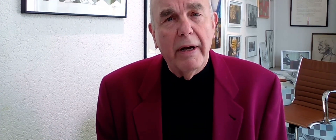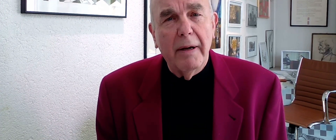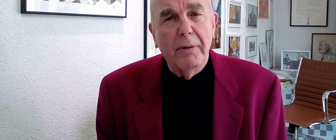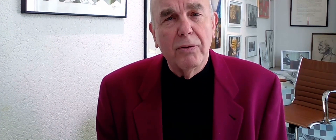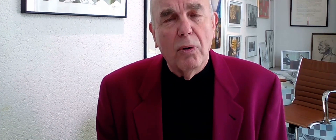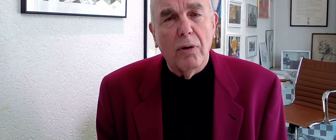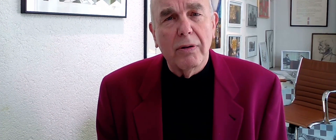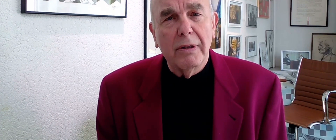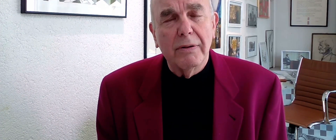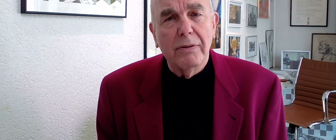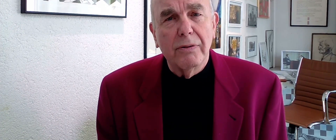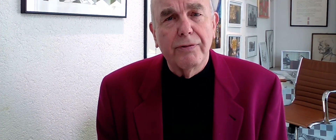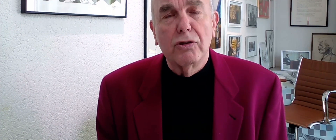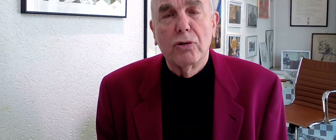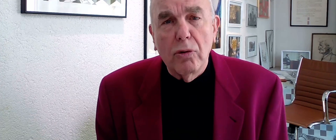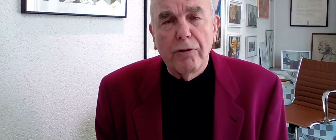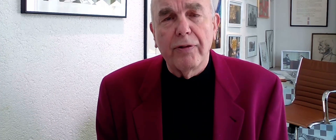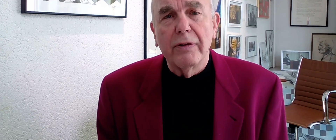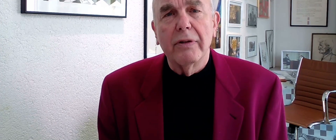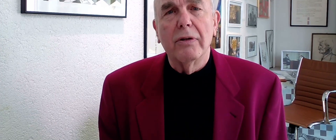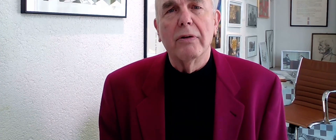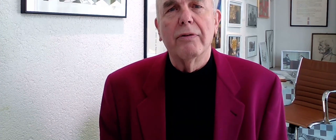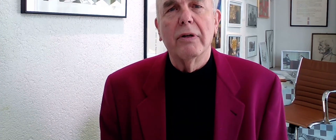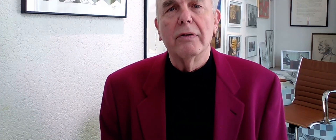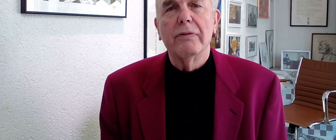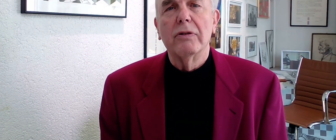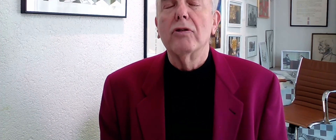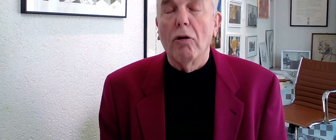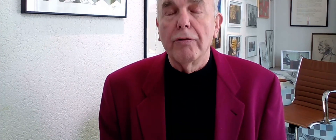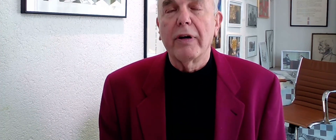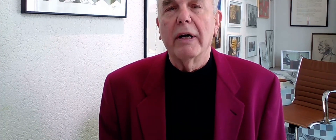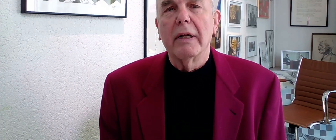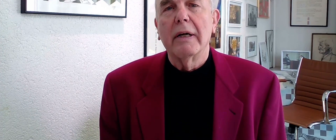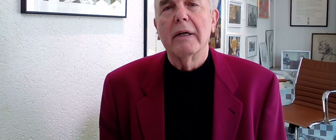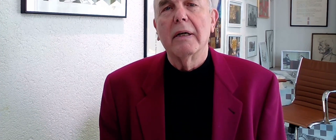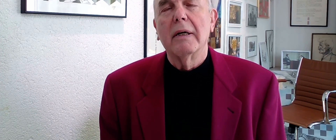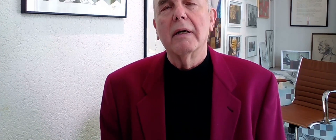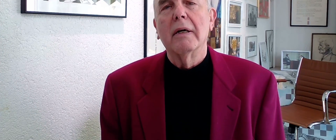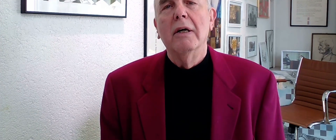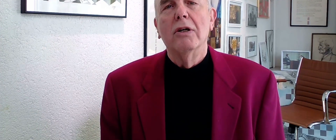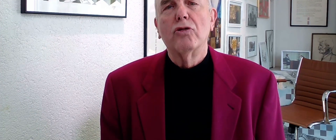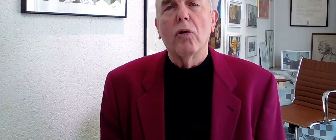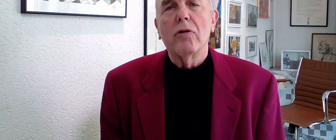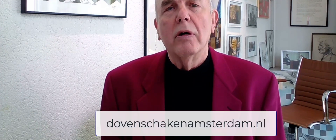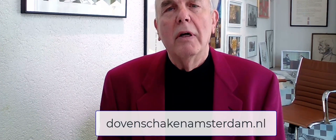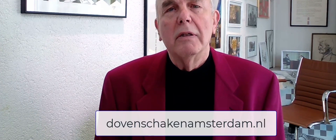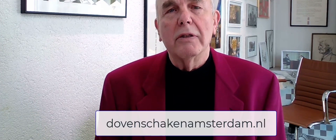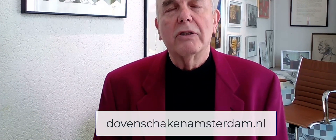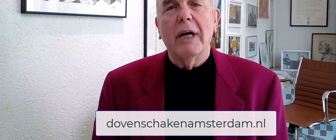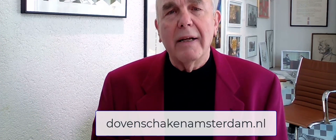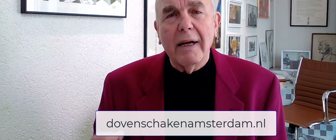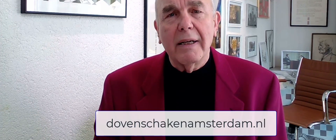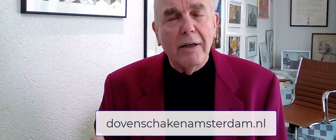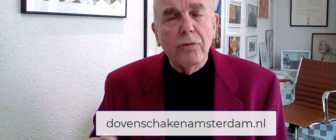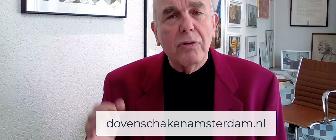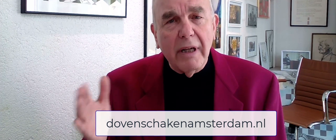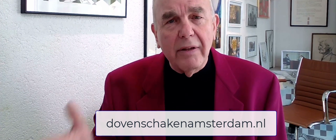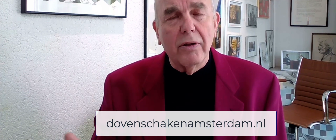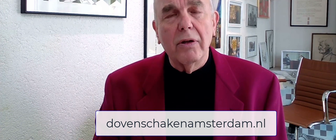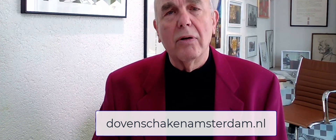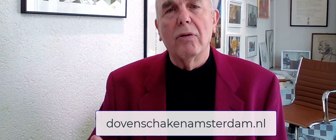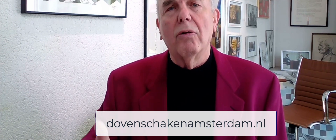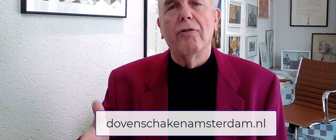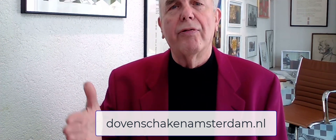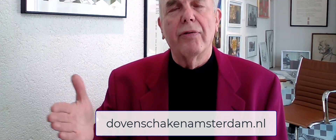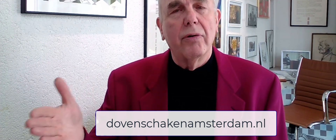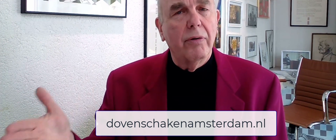we hebben nog een verzoek van de Dovenvereniging toch. Dat zijn er, kent u